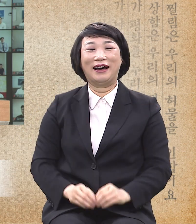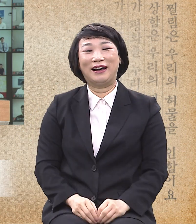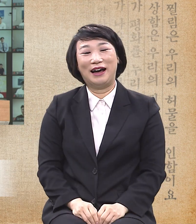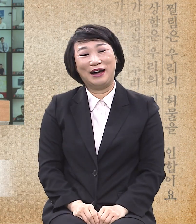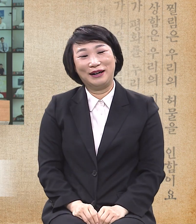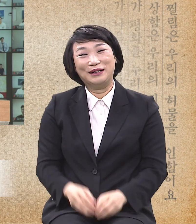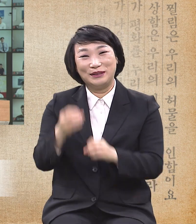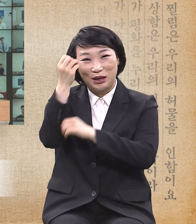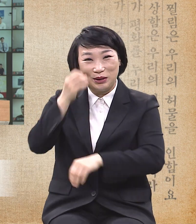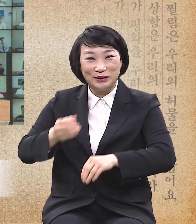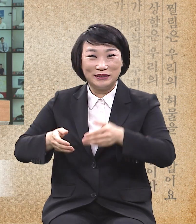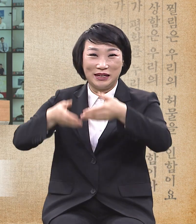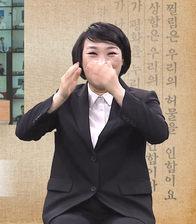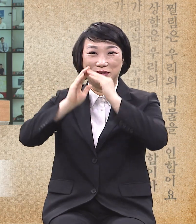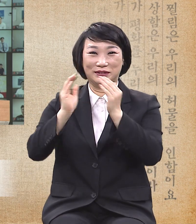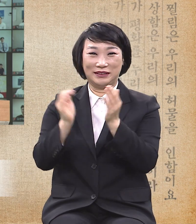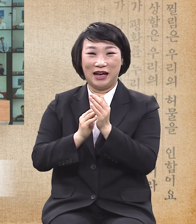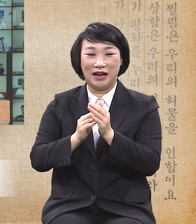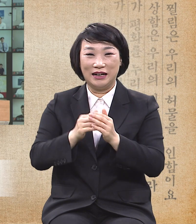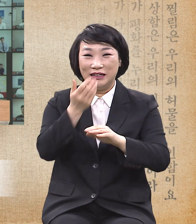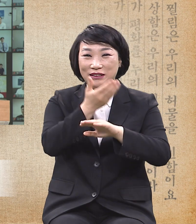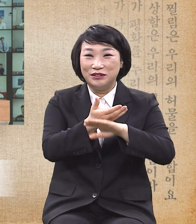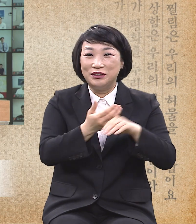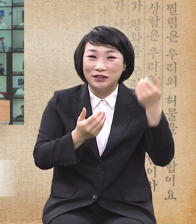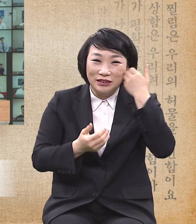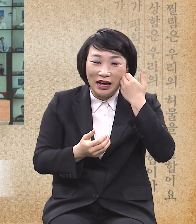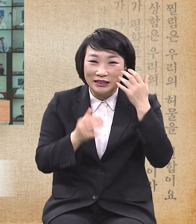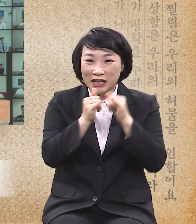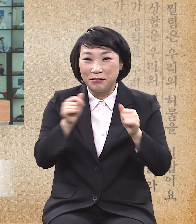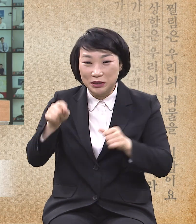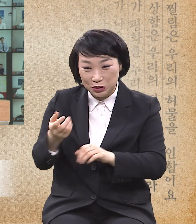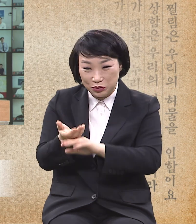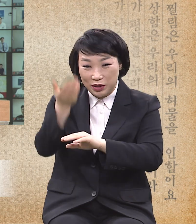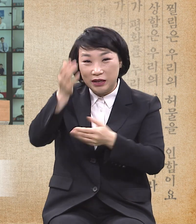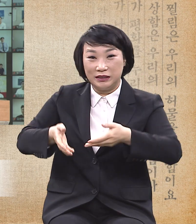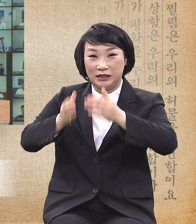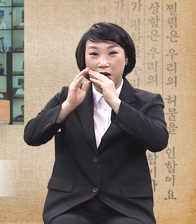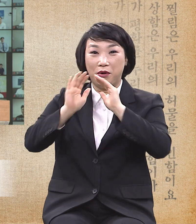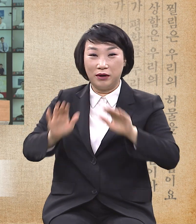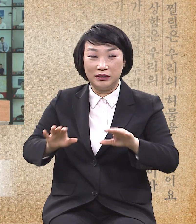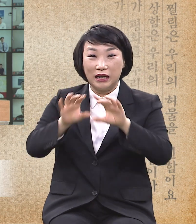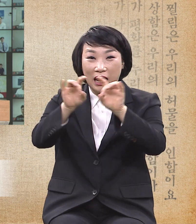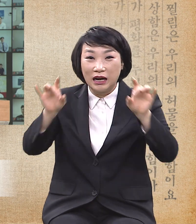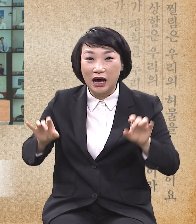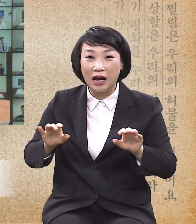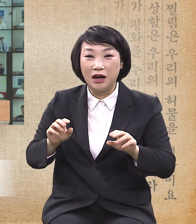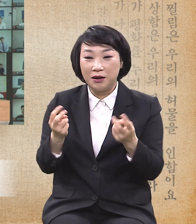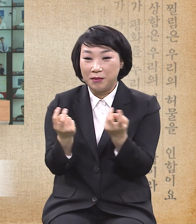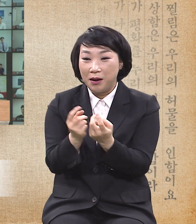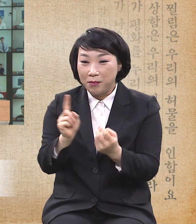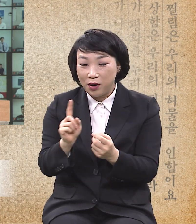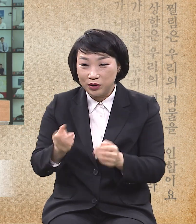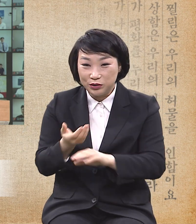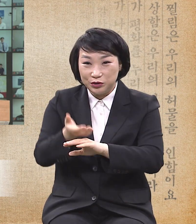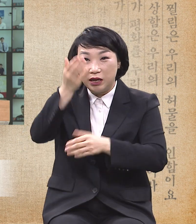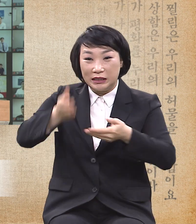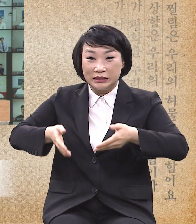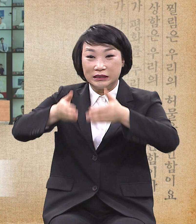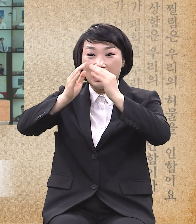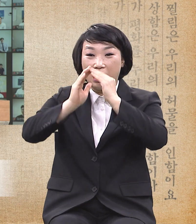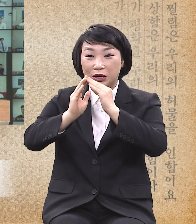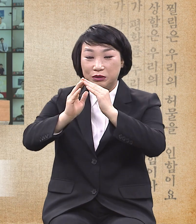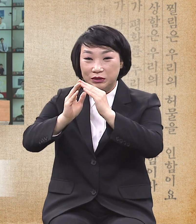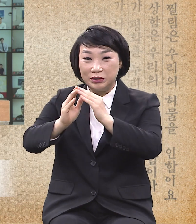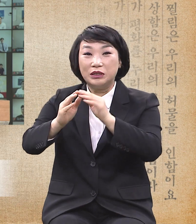응? 터를 닦아두매 다른 이가 그 위에 세우나 그러나 각각 어떻게 그 위에 세우기를